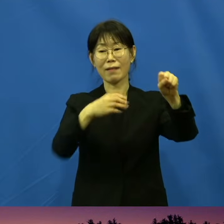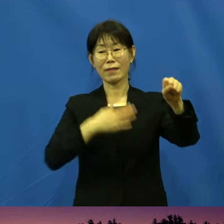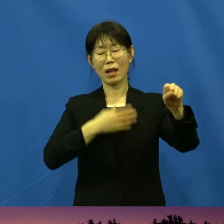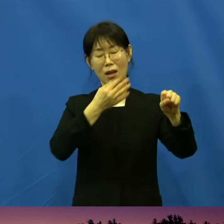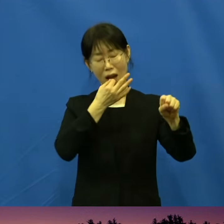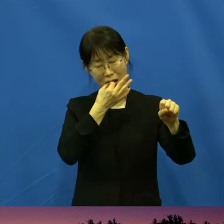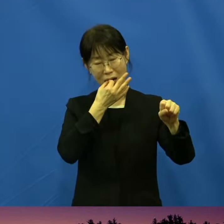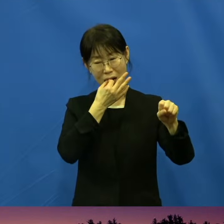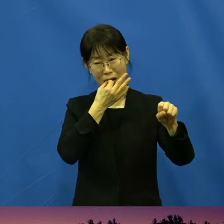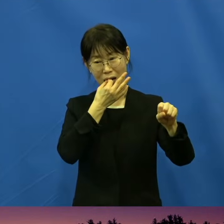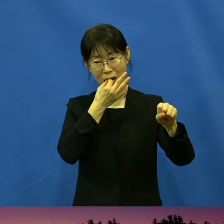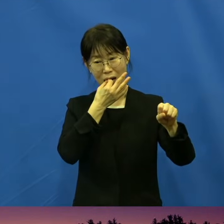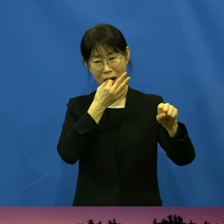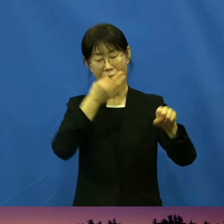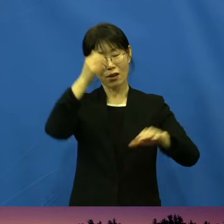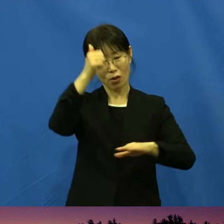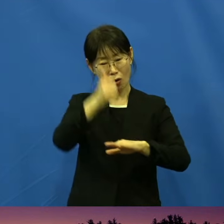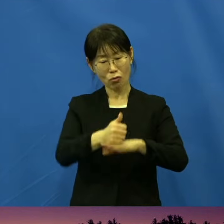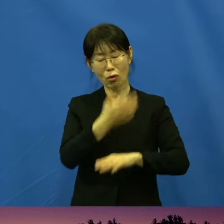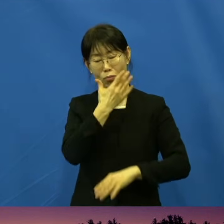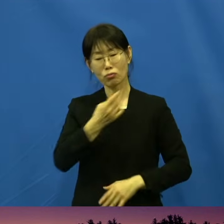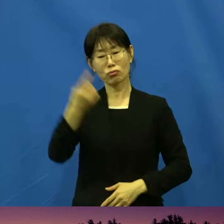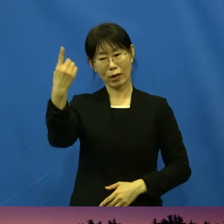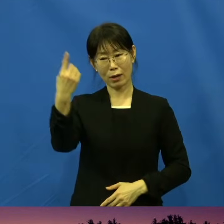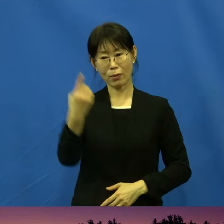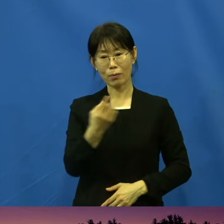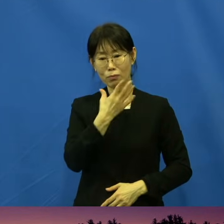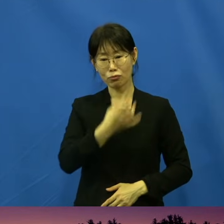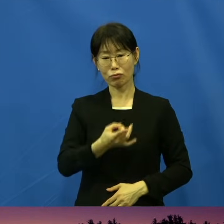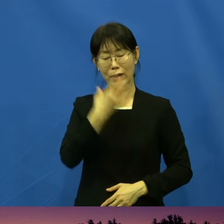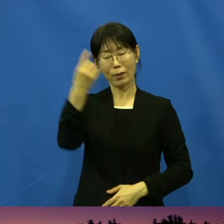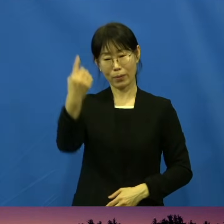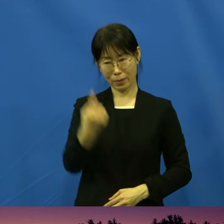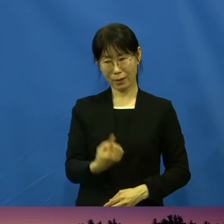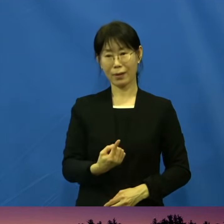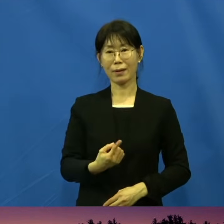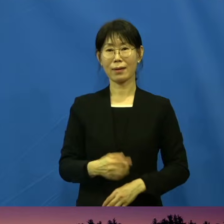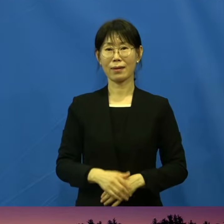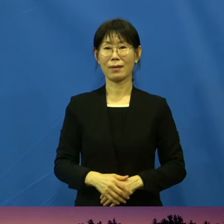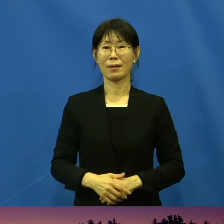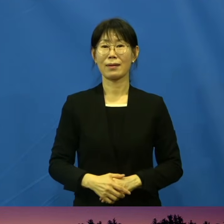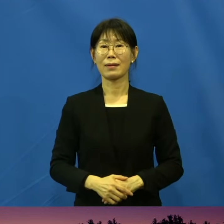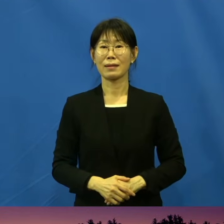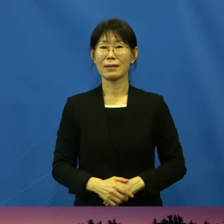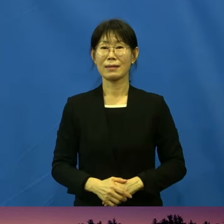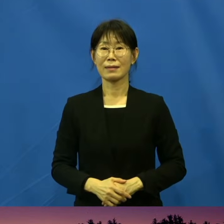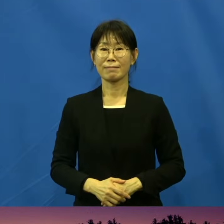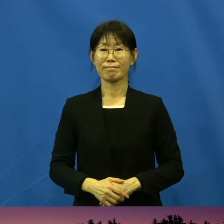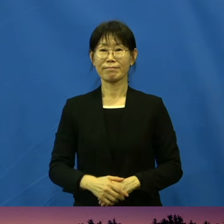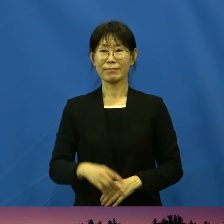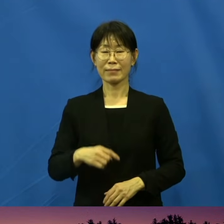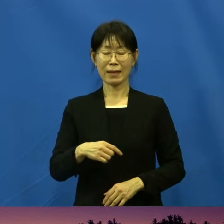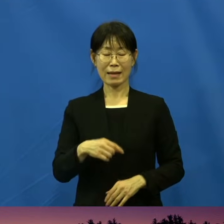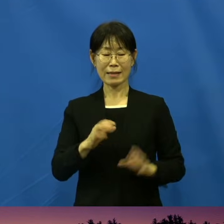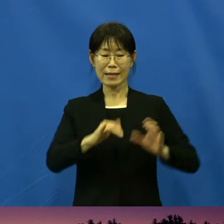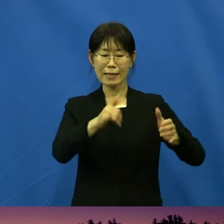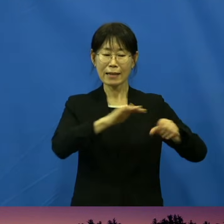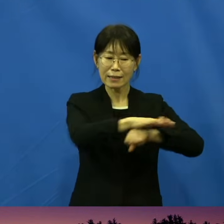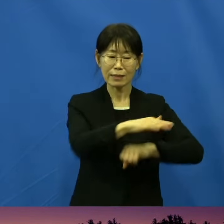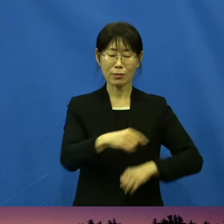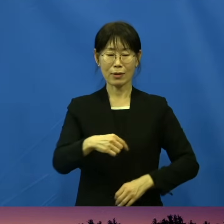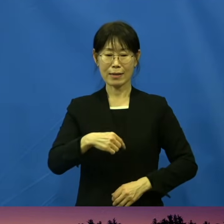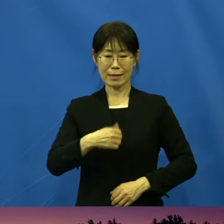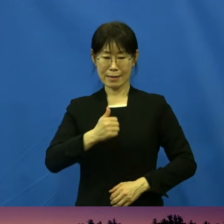모든 세상 자아 중심이에요. 누구도 건드리지 못하도록, 그죠? 자아 만족, 자아 성취,